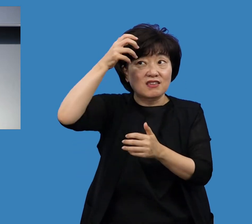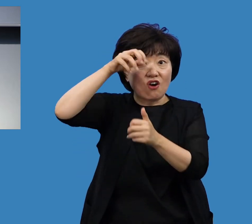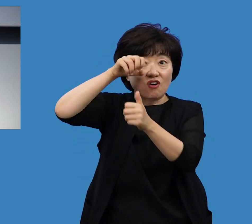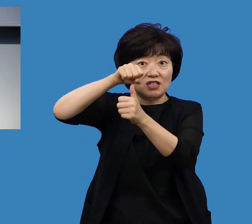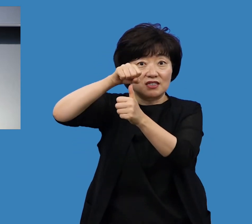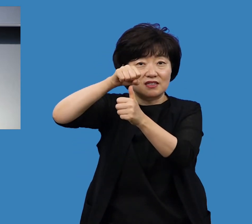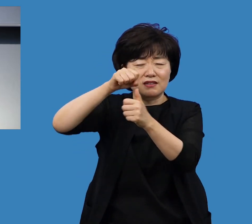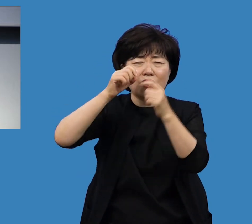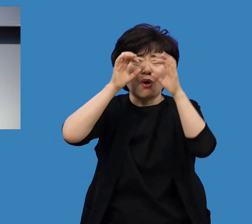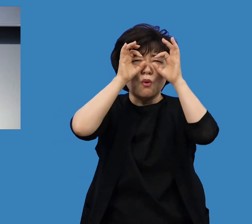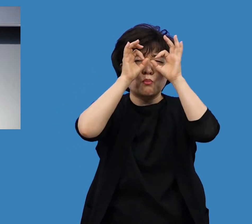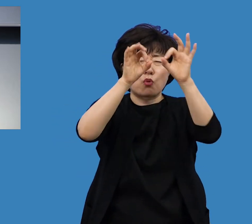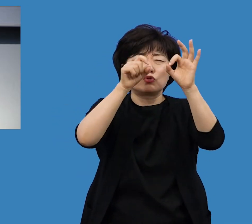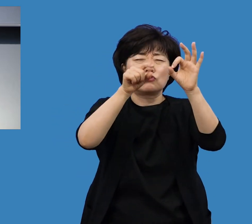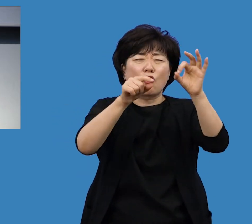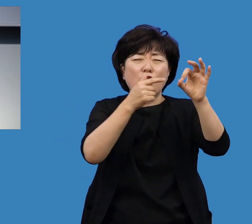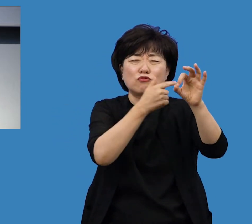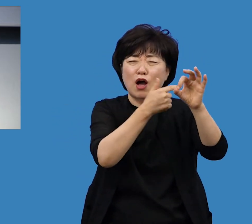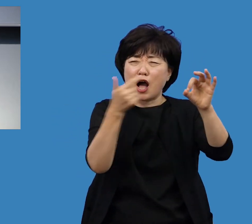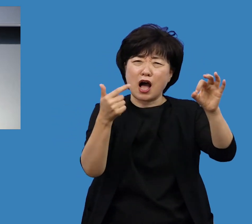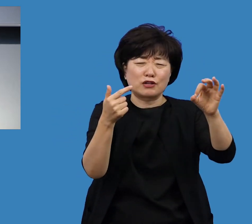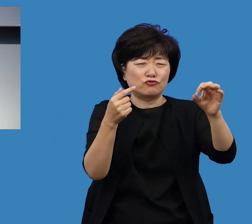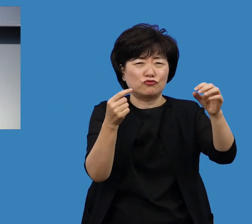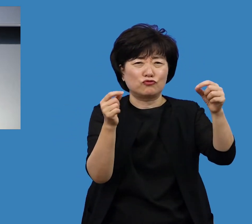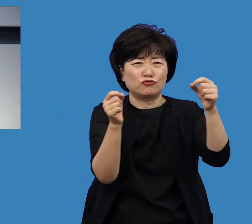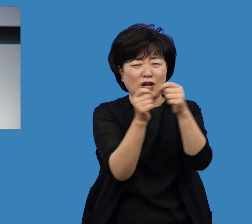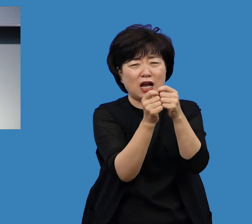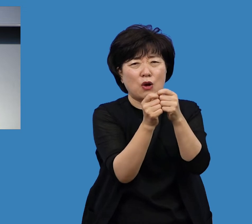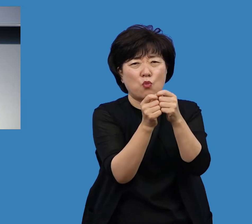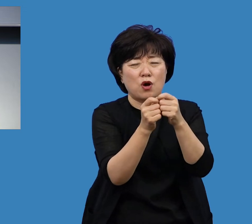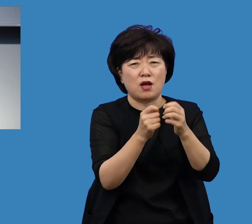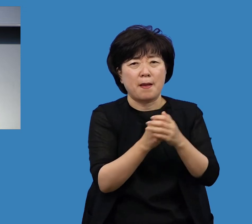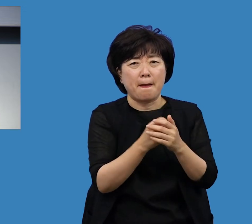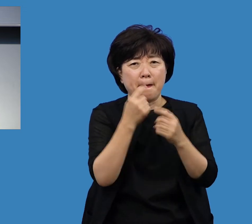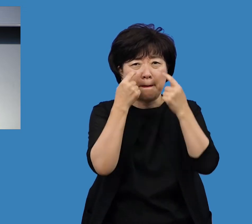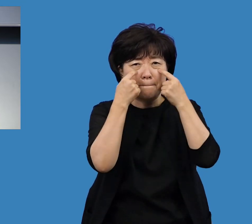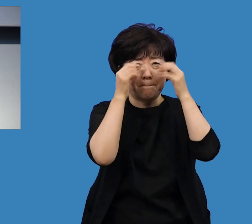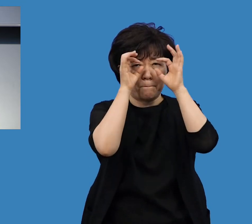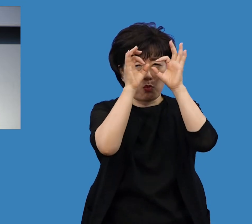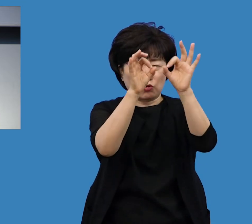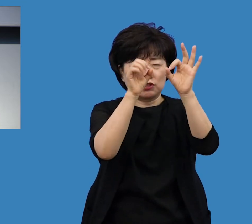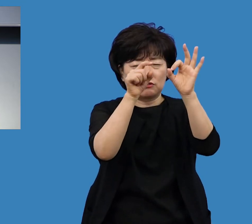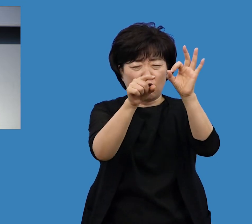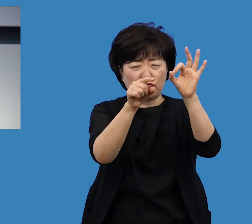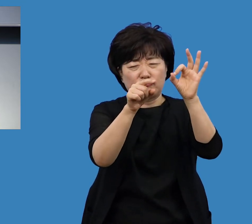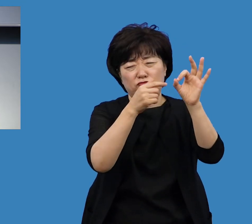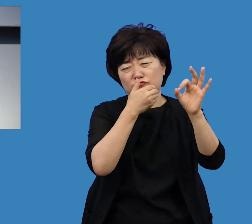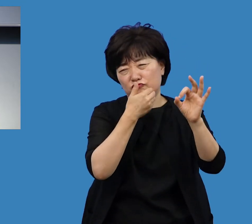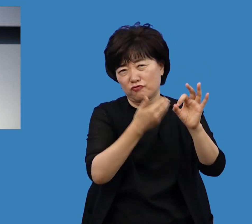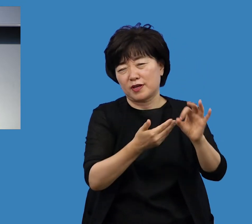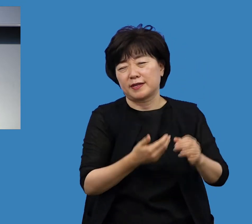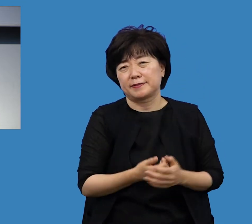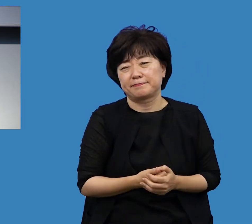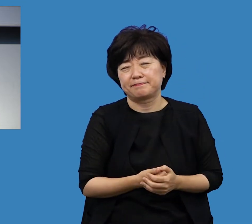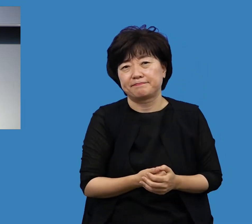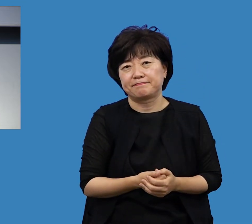거하고 굉장히 밀접하게 관련이 돼 있어요. 영은 보는 것하고 굉장히 밀접하게 관련이 돼 있어요.